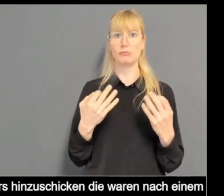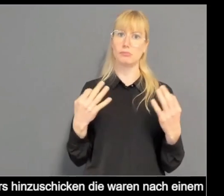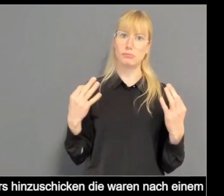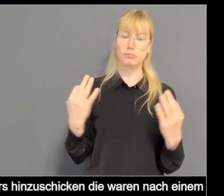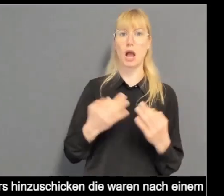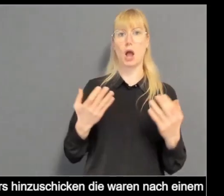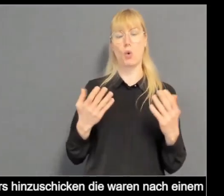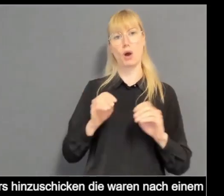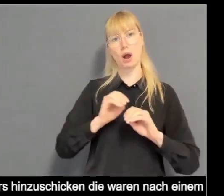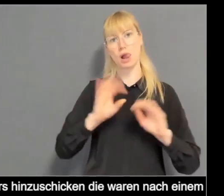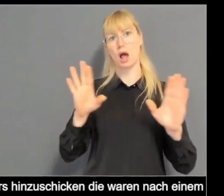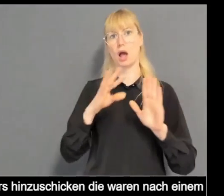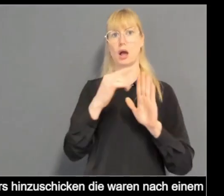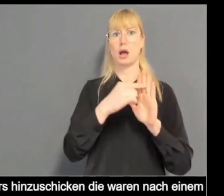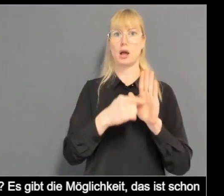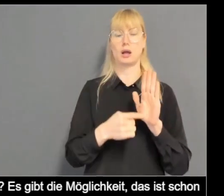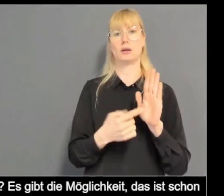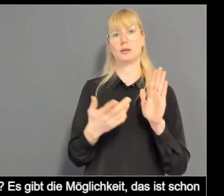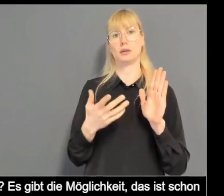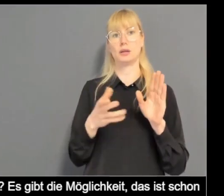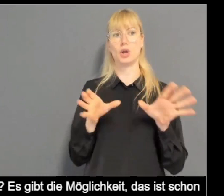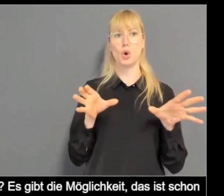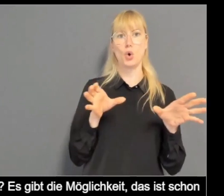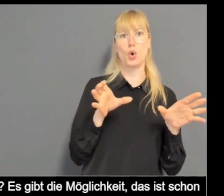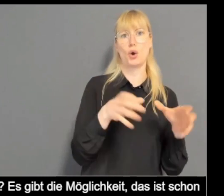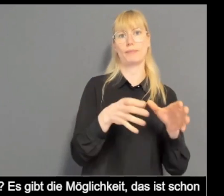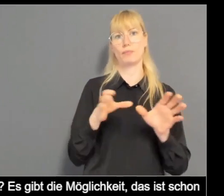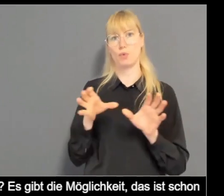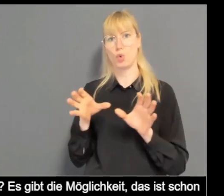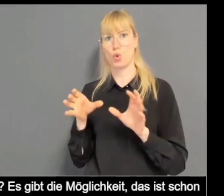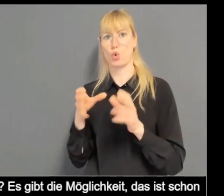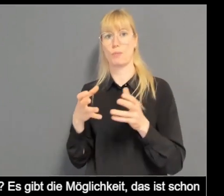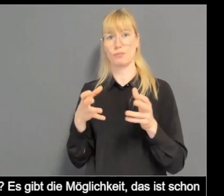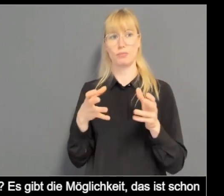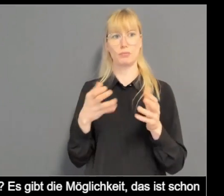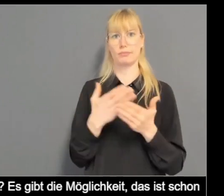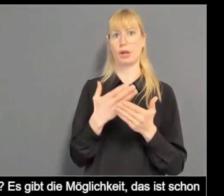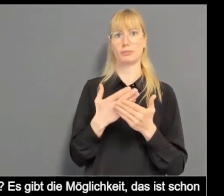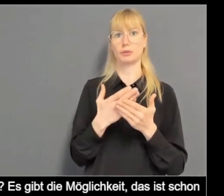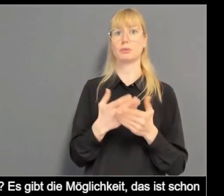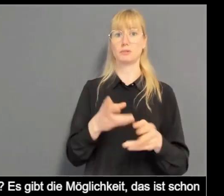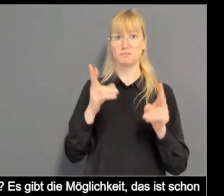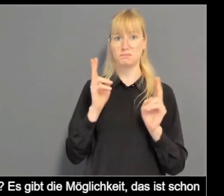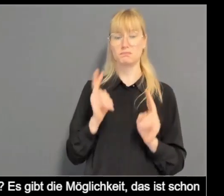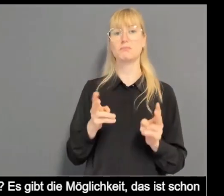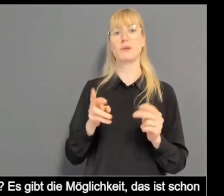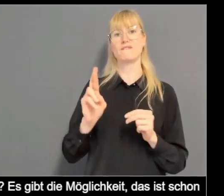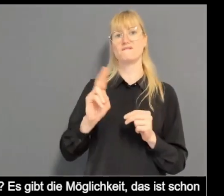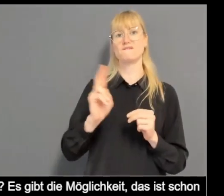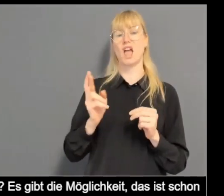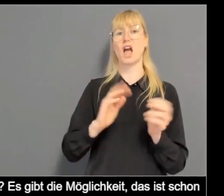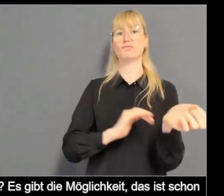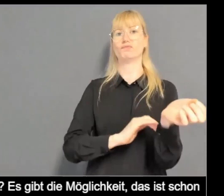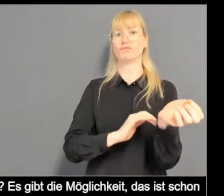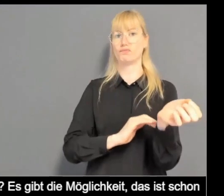Zeit nicht reichen. Und deshalb wollten wir etwas konzipieren, genau für die spezielle Gruppe. Also